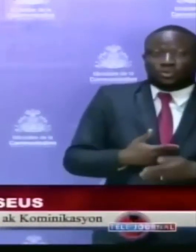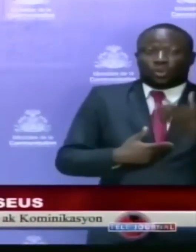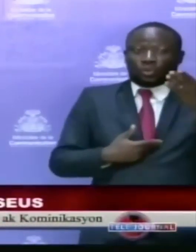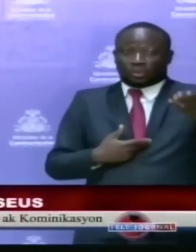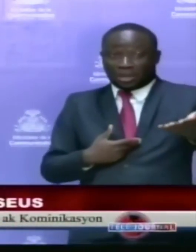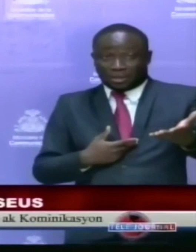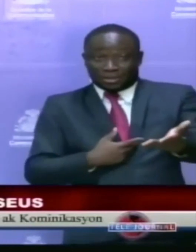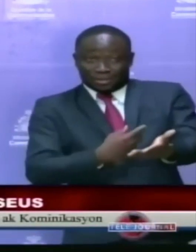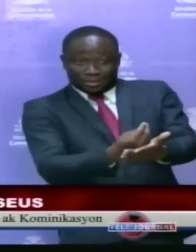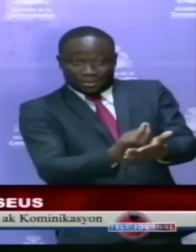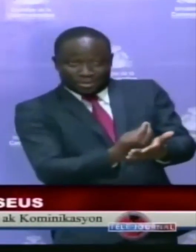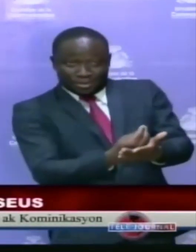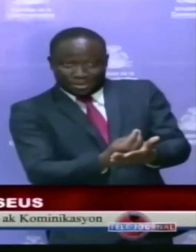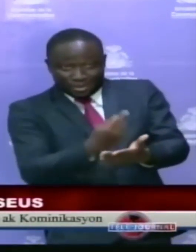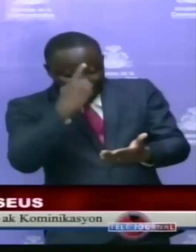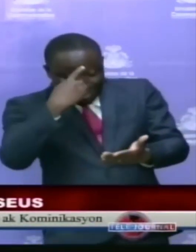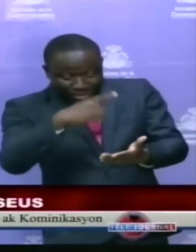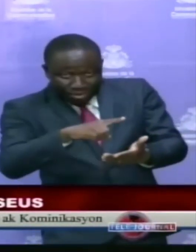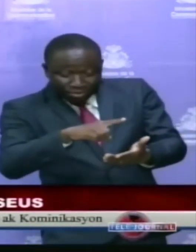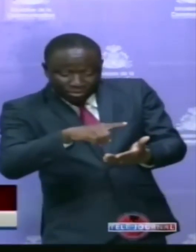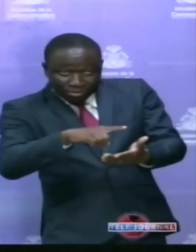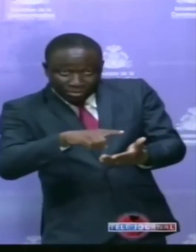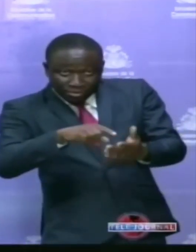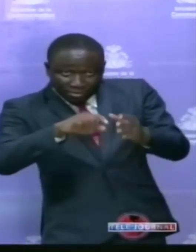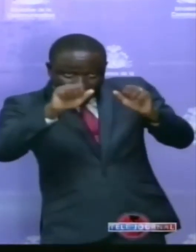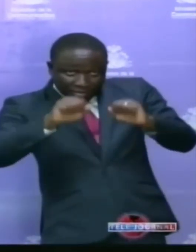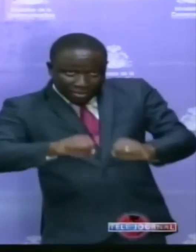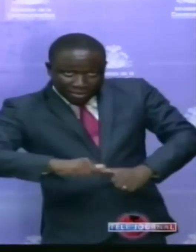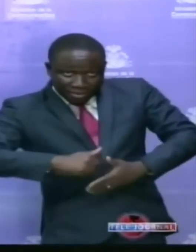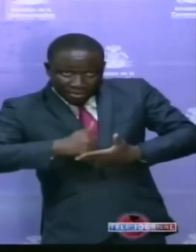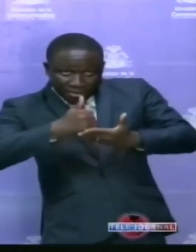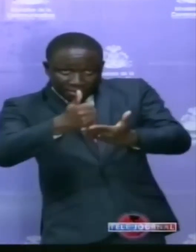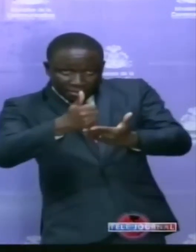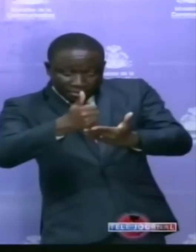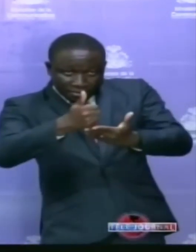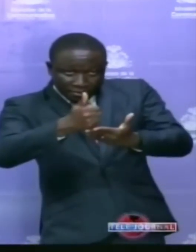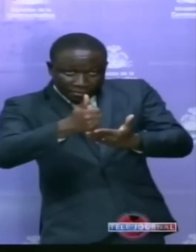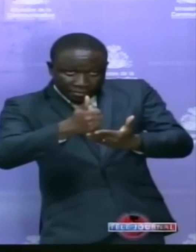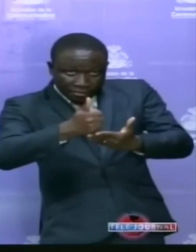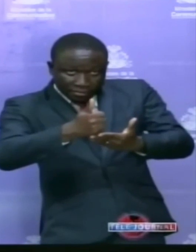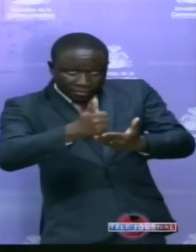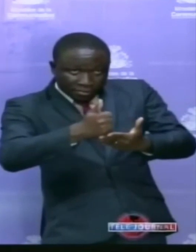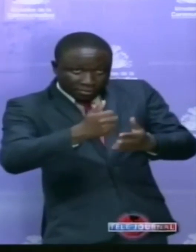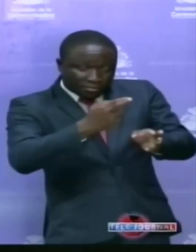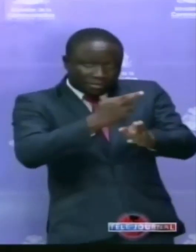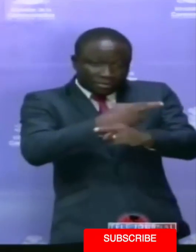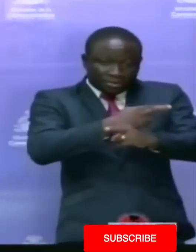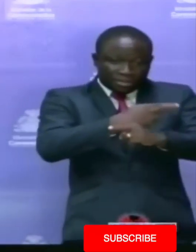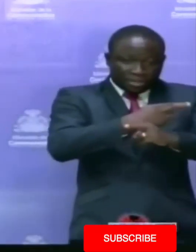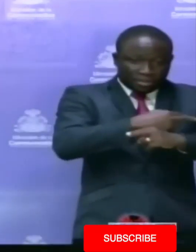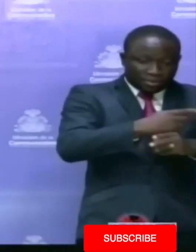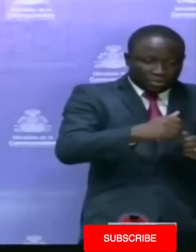lui, pour diriger des mécanismes qui permettent de ranger les pieds, de